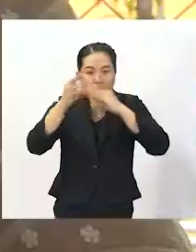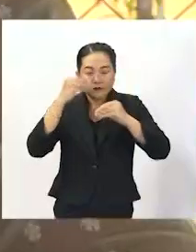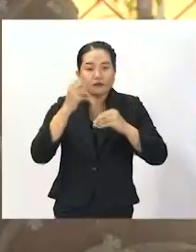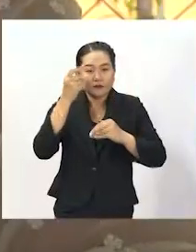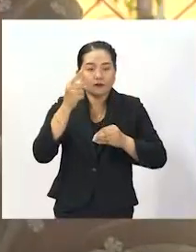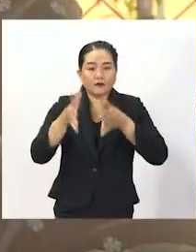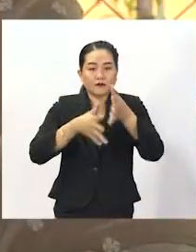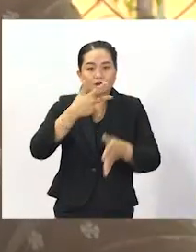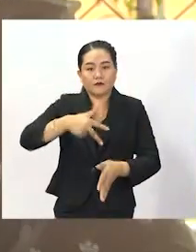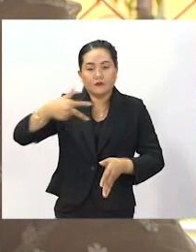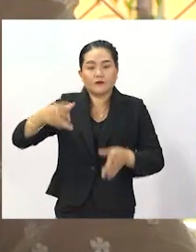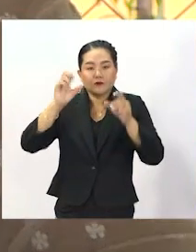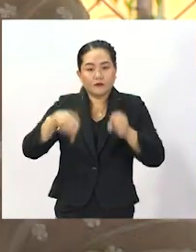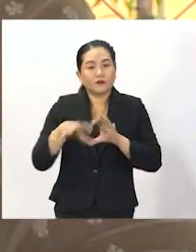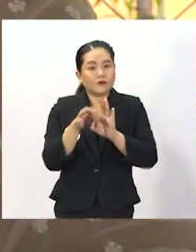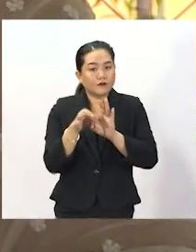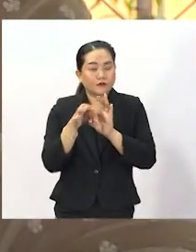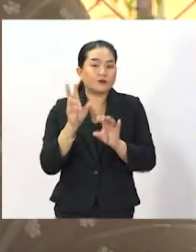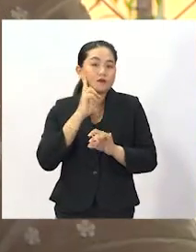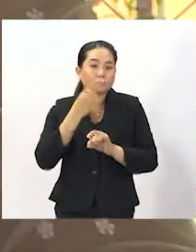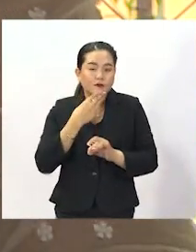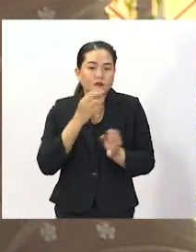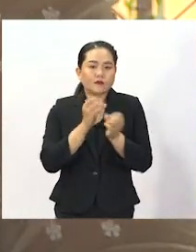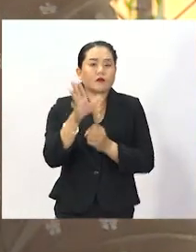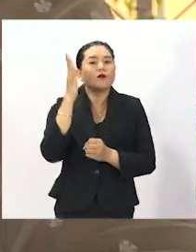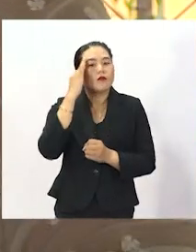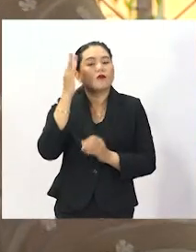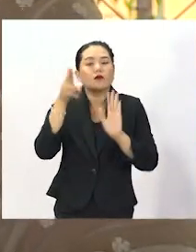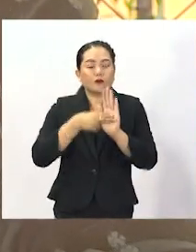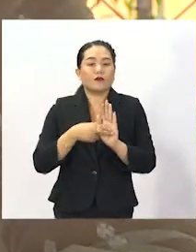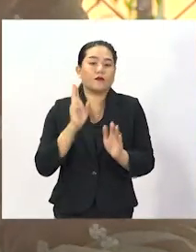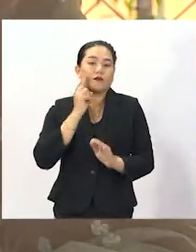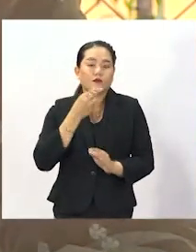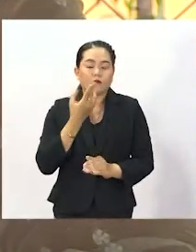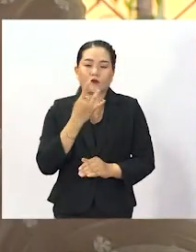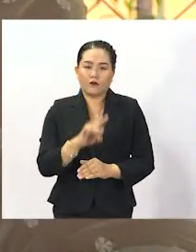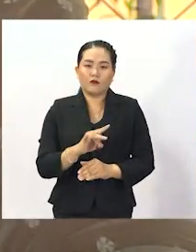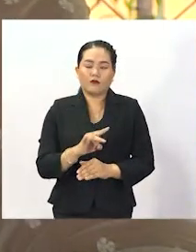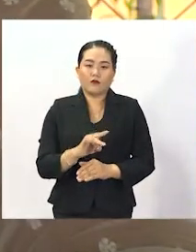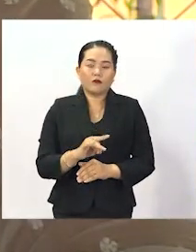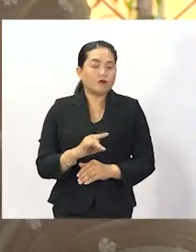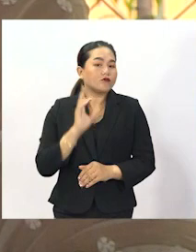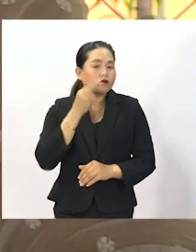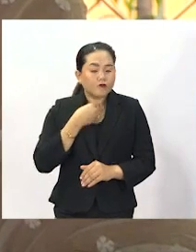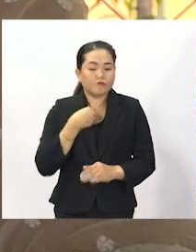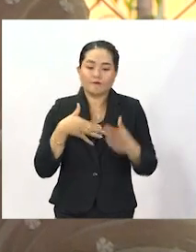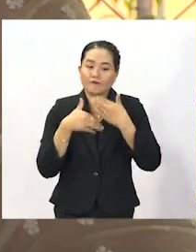ចេះភាសាសញ្ញាខ្ញុំអាចតំណាងមួយគាត់បានគឺខ្ញុំកាន់តែយល់ច្រើនពីពួកគាត់កាប់ពិតពួកគាត់ជាមនុស្សដែលរាក់